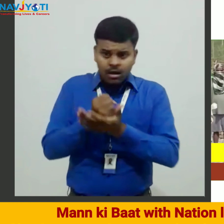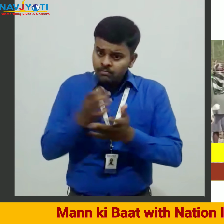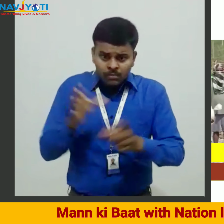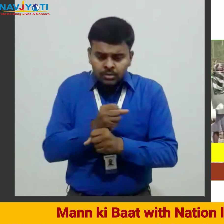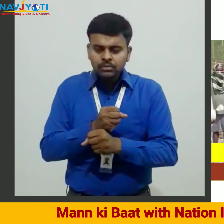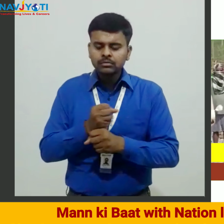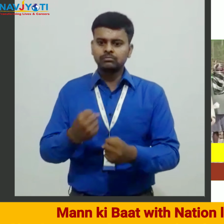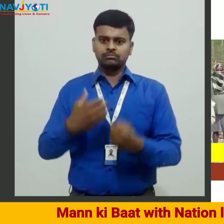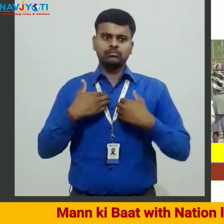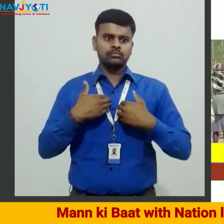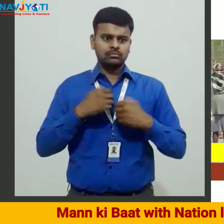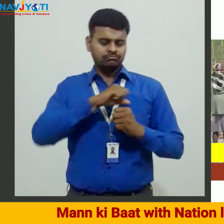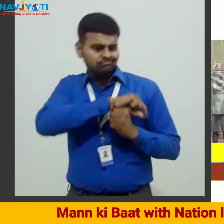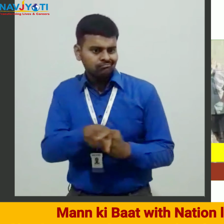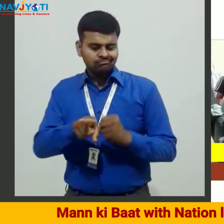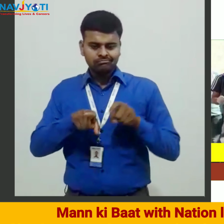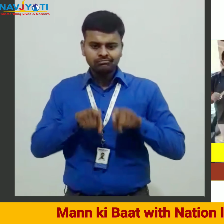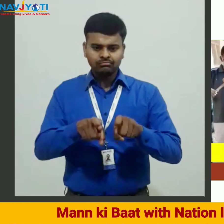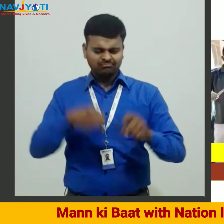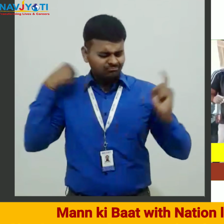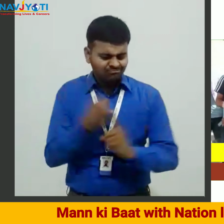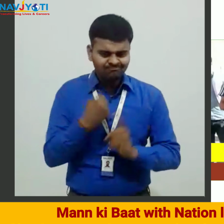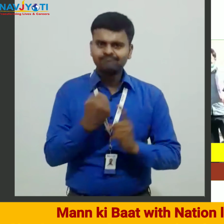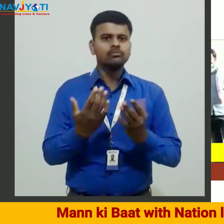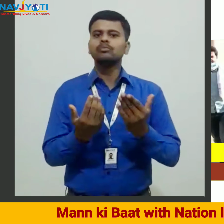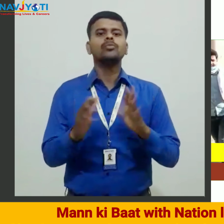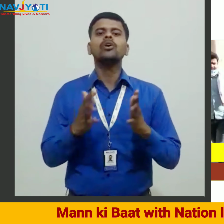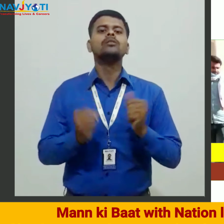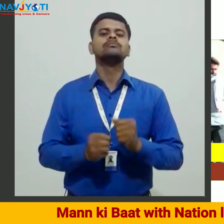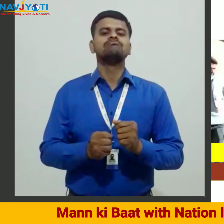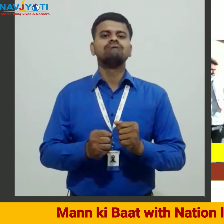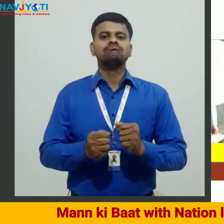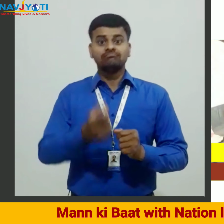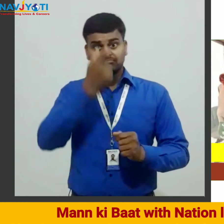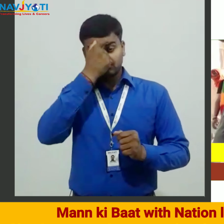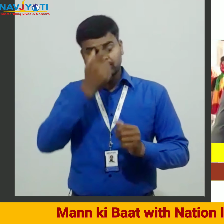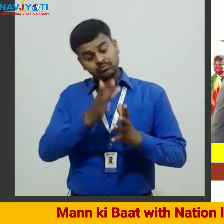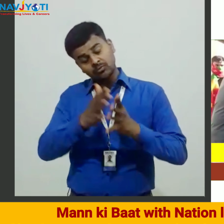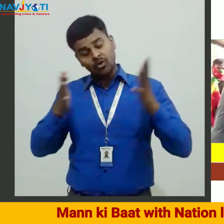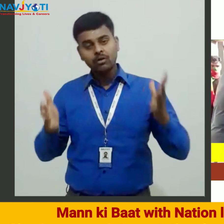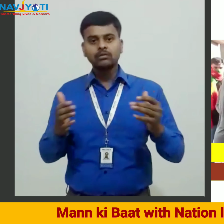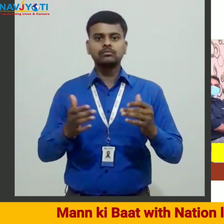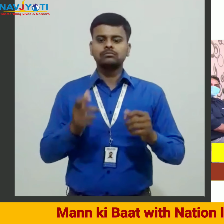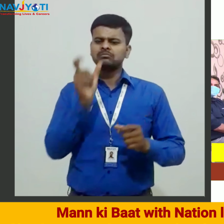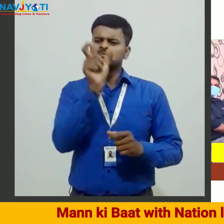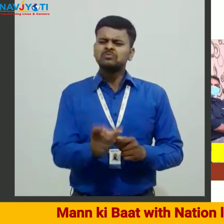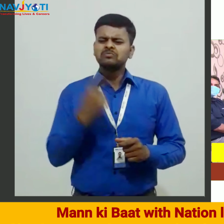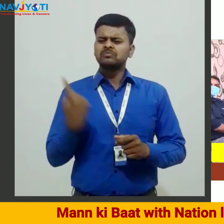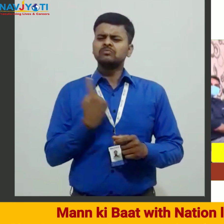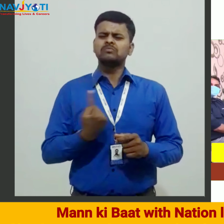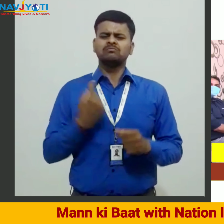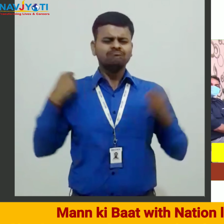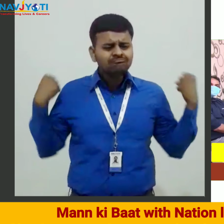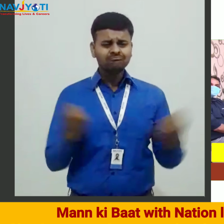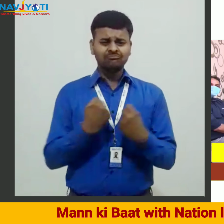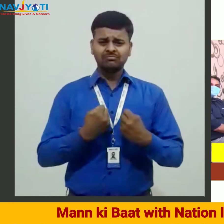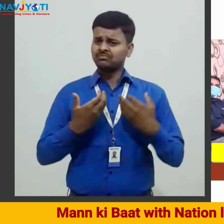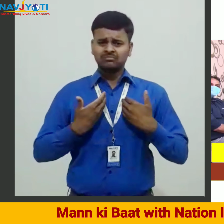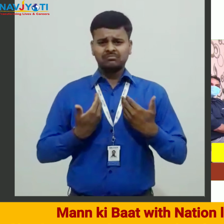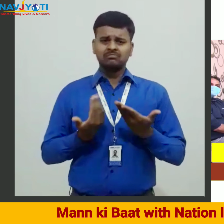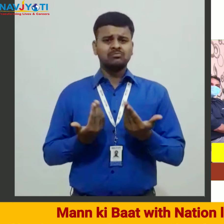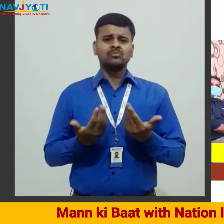आज हम अनुभव कर रहे हैं कि इन सब के बिना हमारा जीवन कितना मुश्किल हो सकता है। आजकल सोशल मीडिया